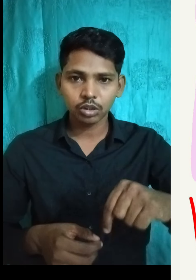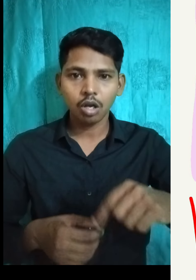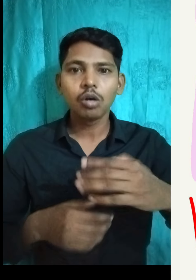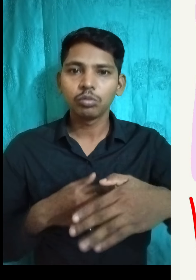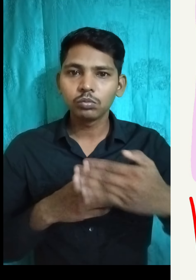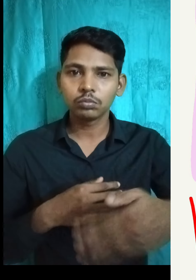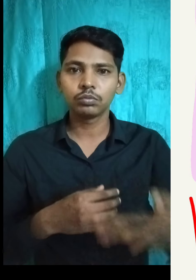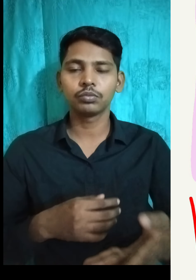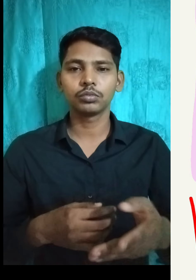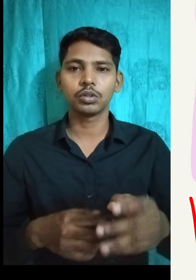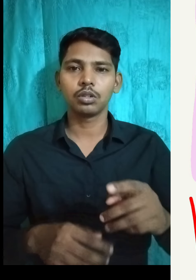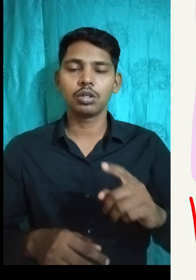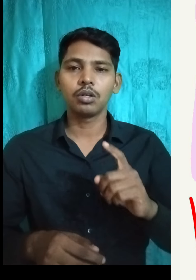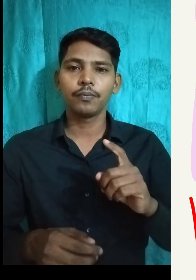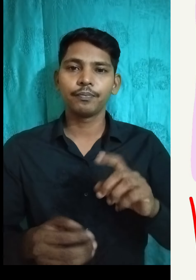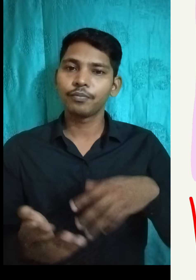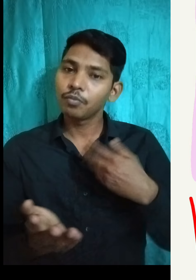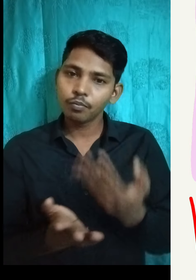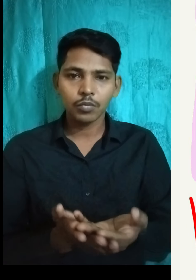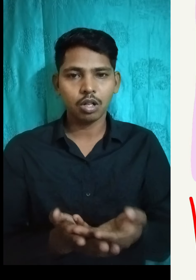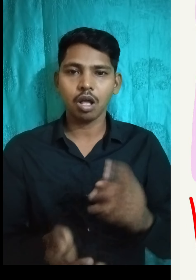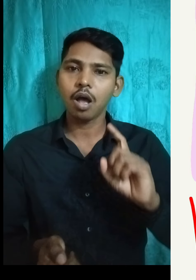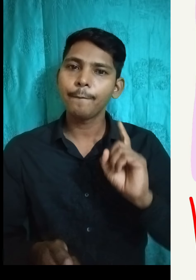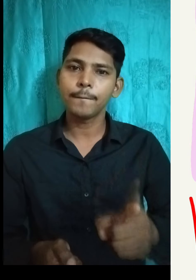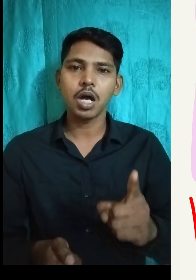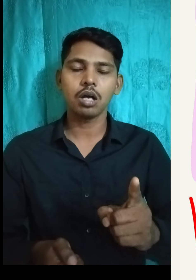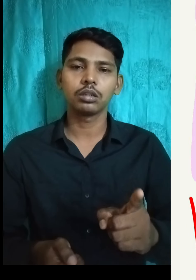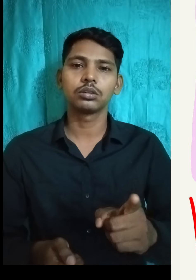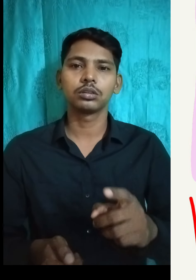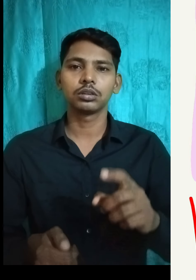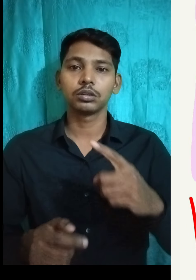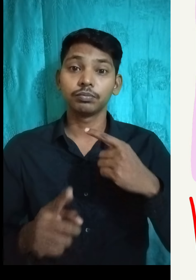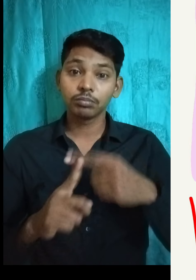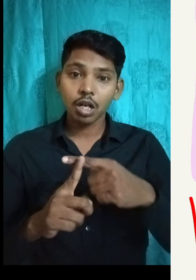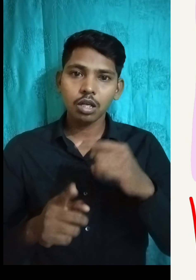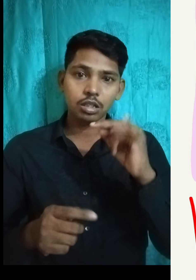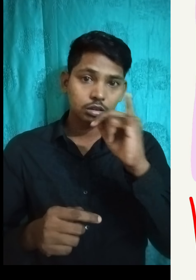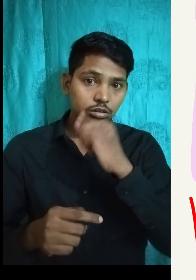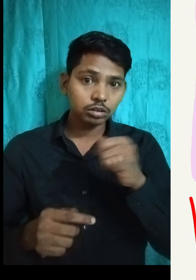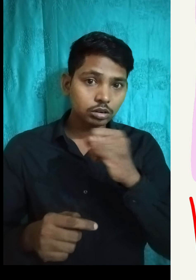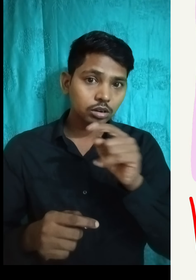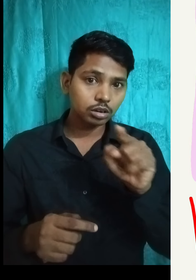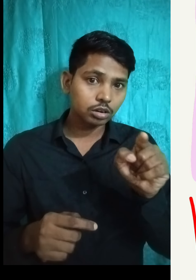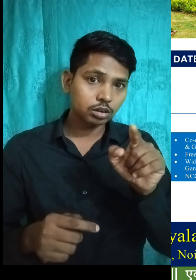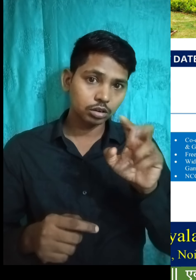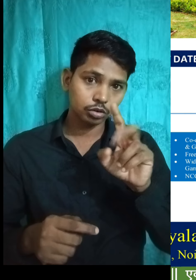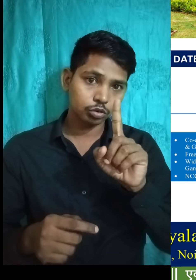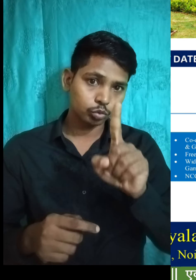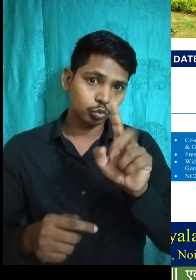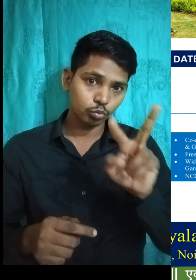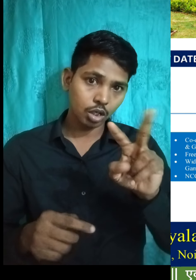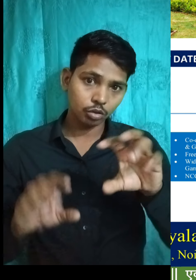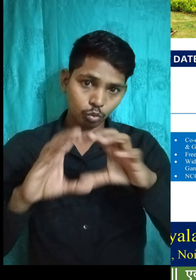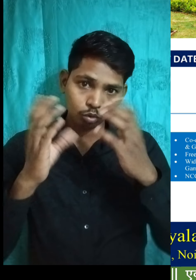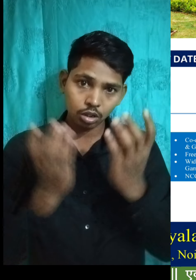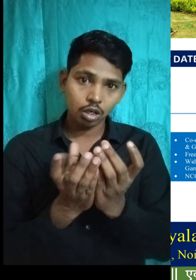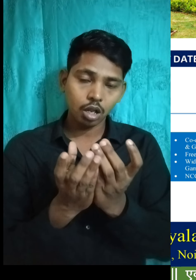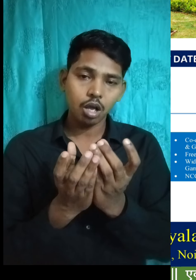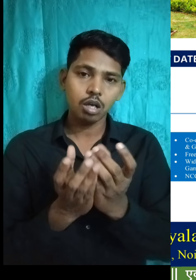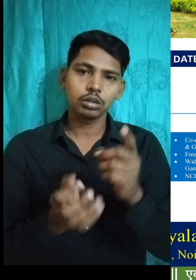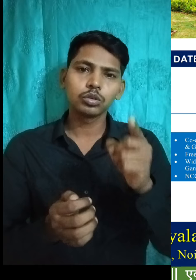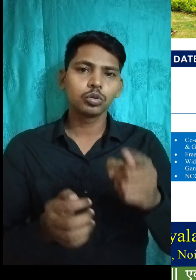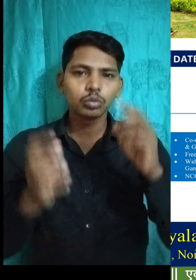बेटियों की शिक्षा का संपूर्ण जिम्मा नवोदय विद्यालय के ऊपर रहेगी। आवासीय सुविधा के साथ साथ गुणवत्तापूर्ण